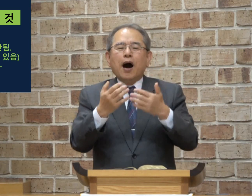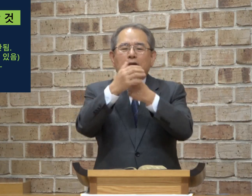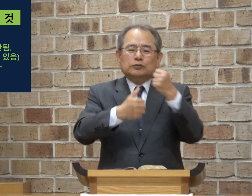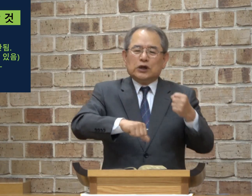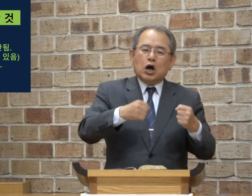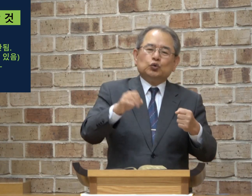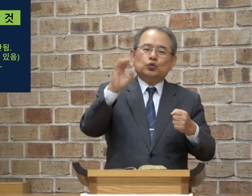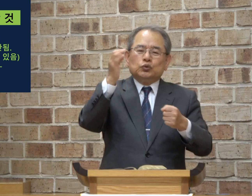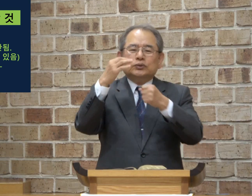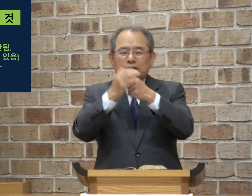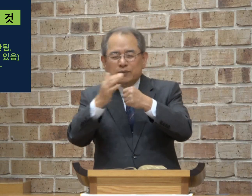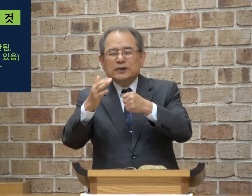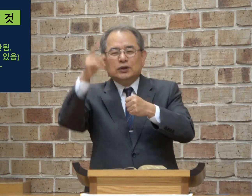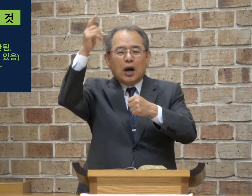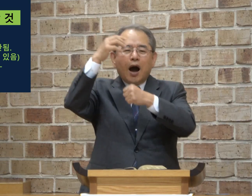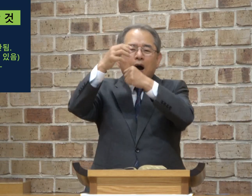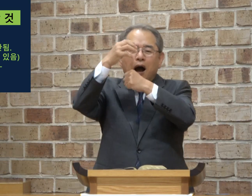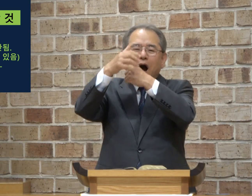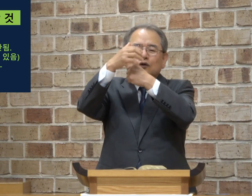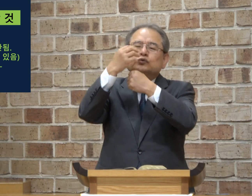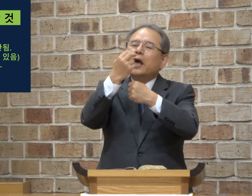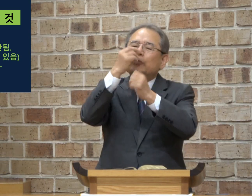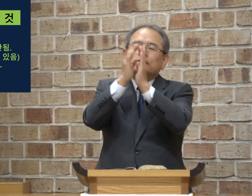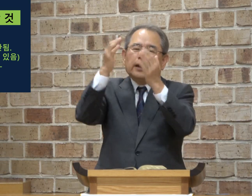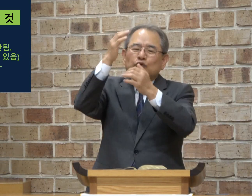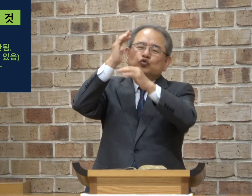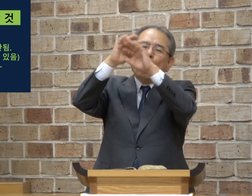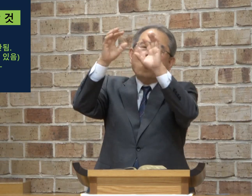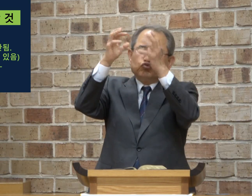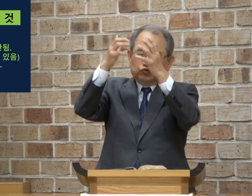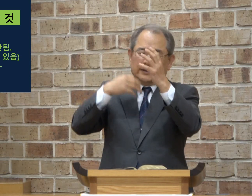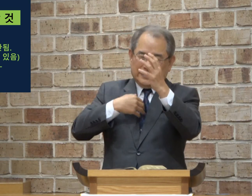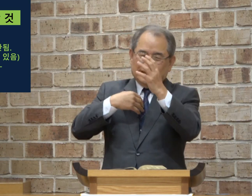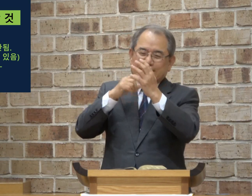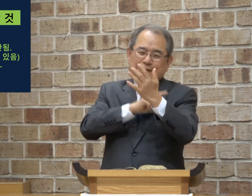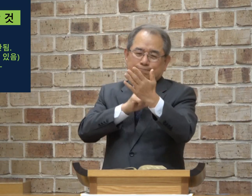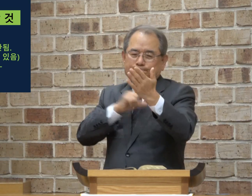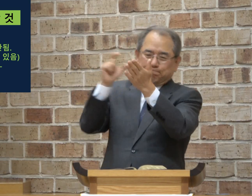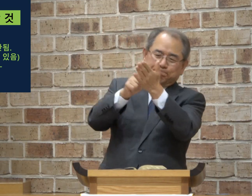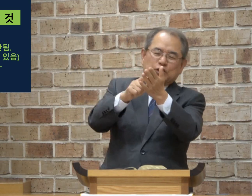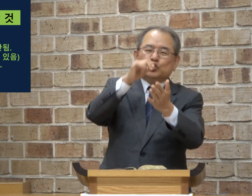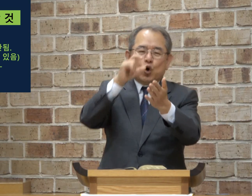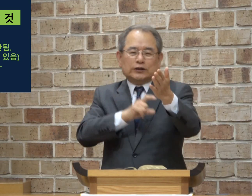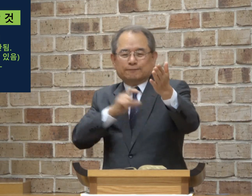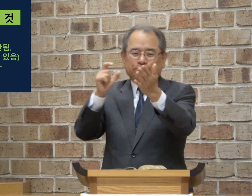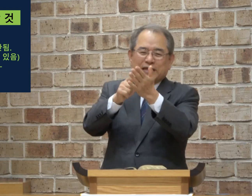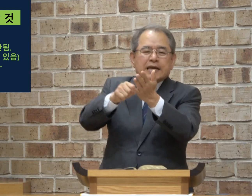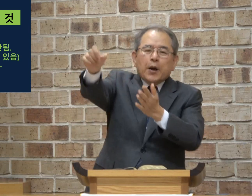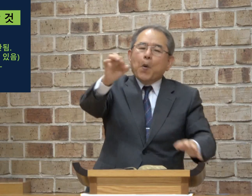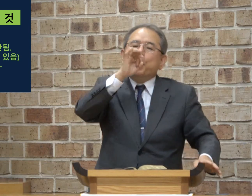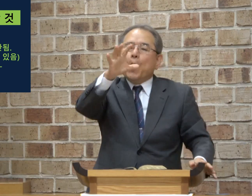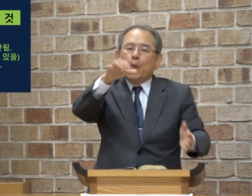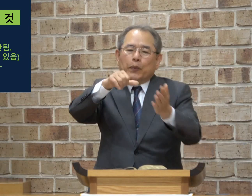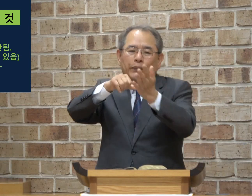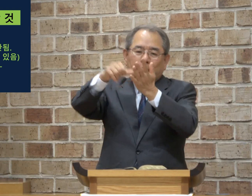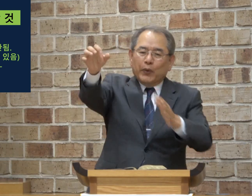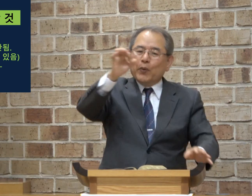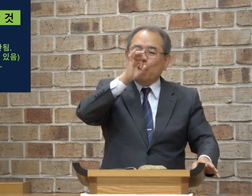예수 이름으로 구원받고 하나님의 자녀가 되었으니 나는 천국에 분명히 들어갈 이름이 기록되어